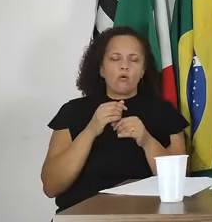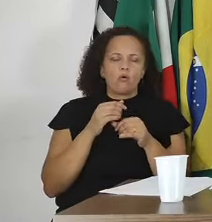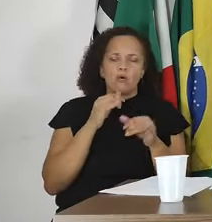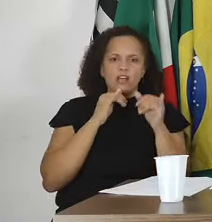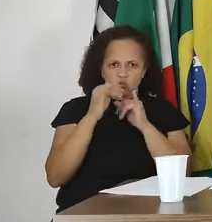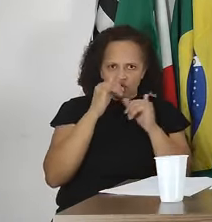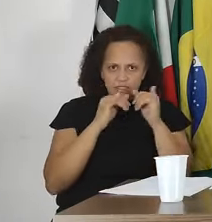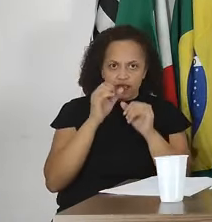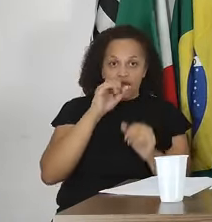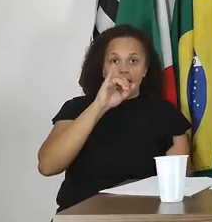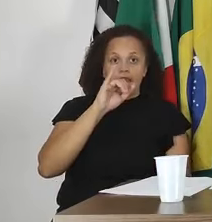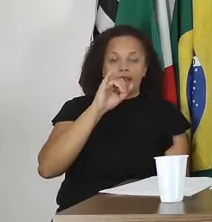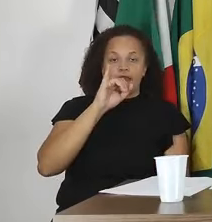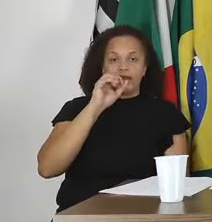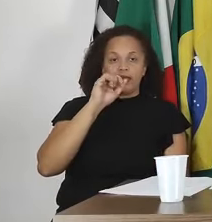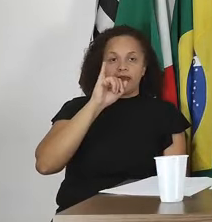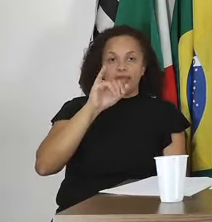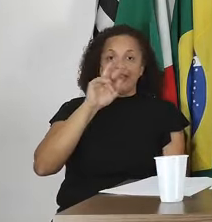impostos, defraudar,